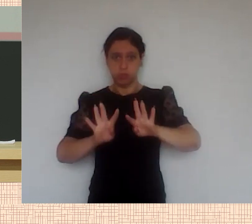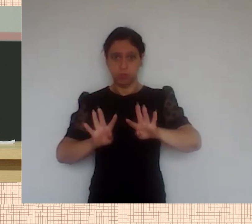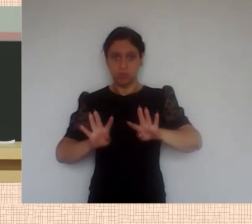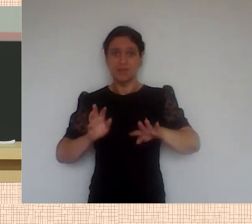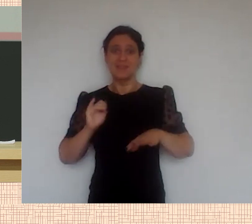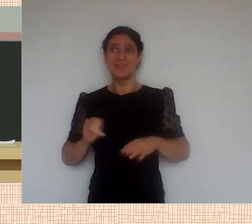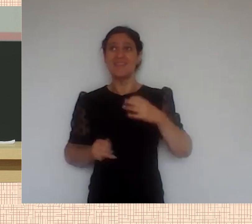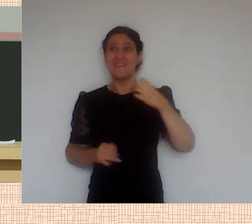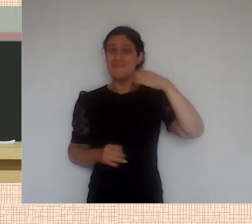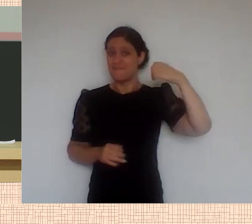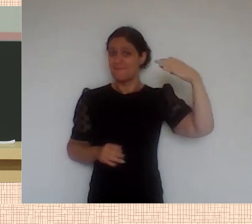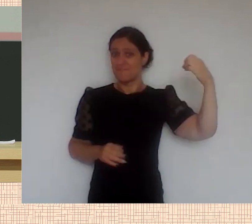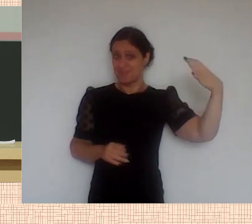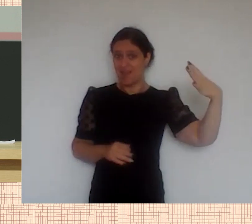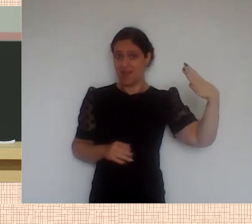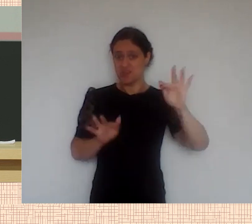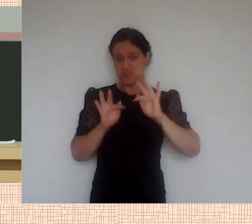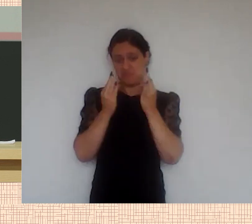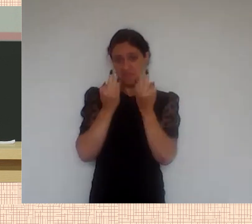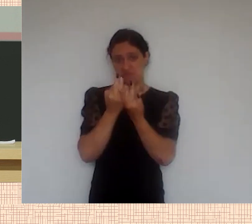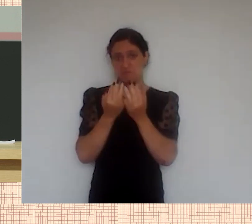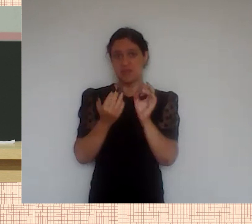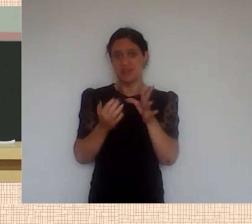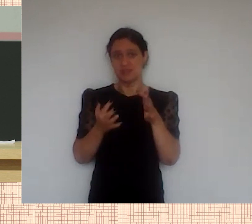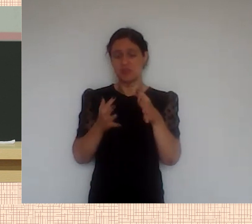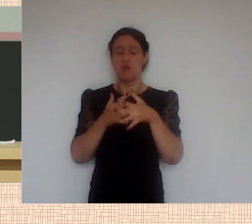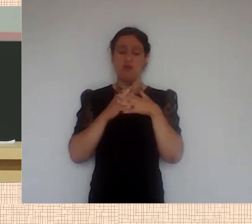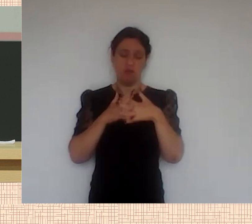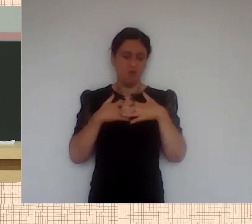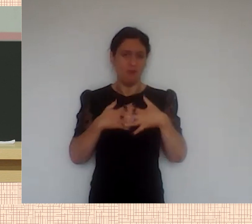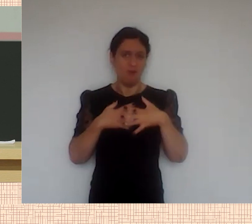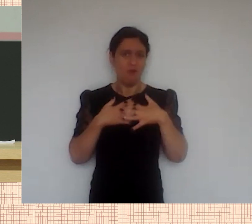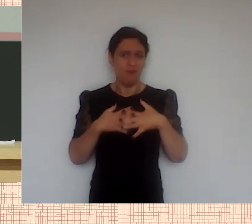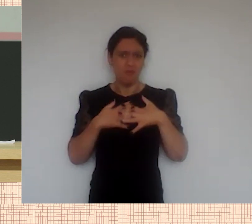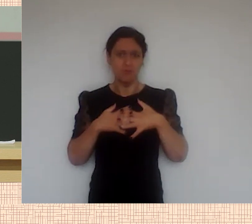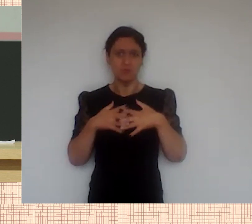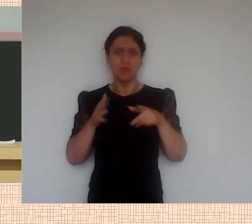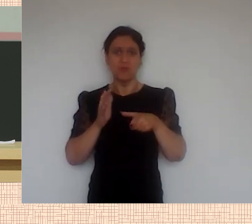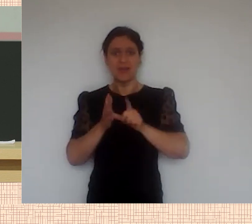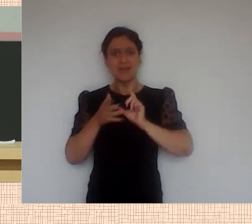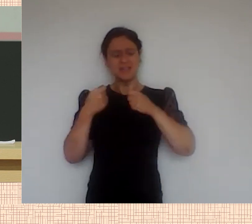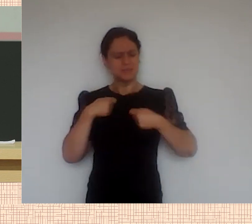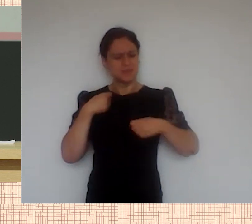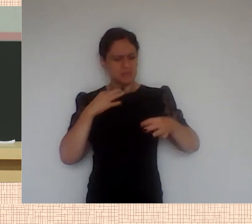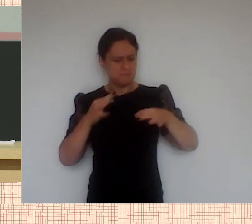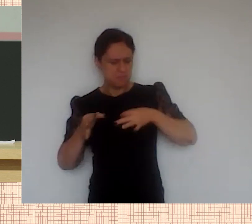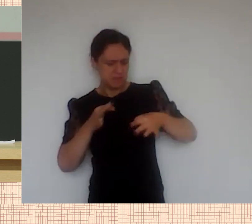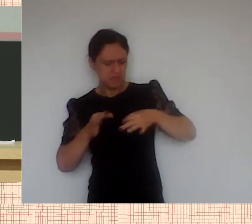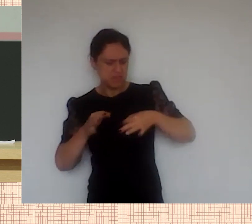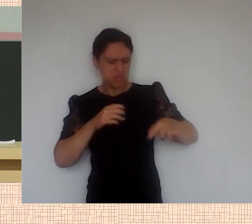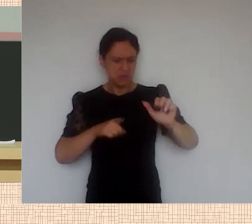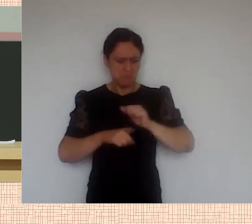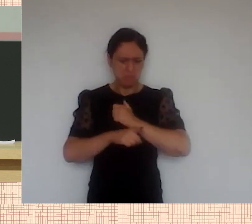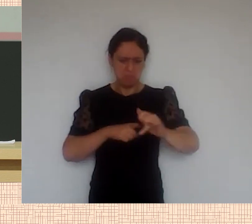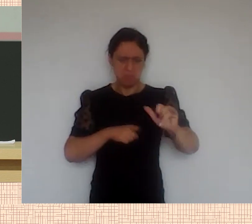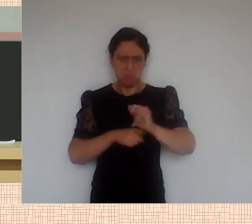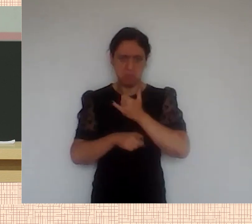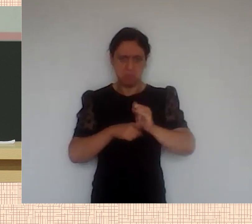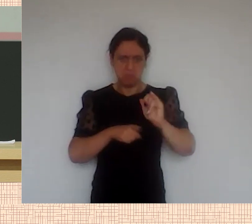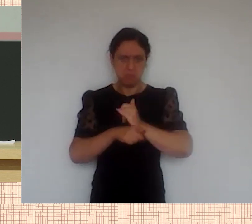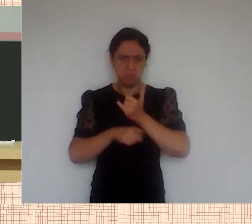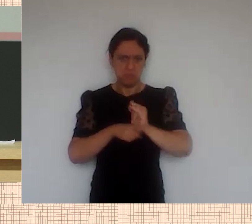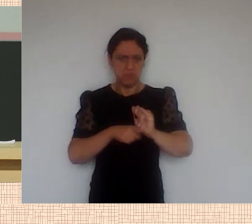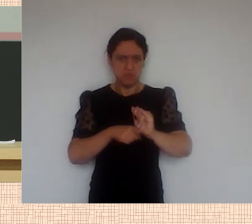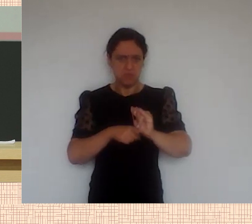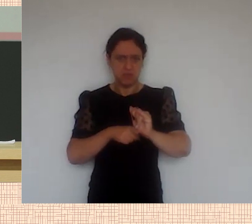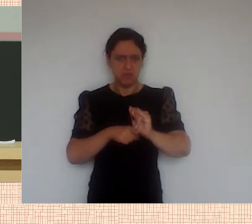imagina como fazer um povo andar no deserto, 2 milhões de pessoas. Então, só pode ser a liderança